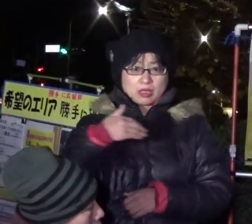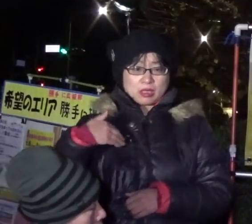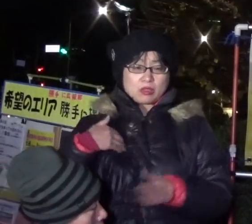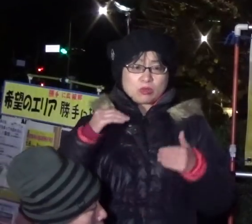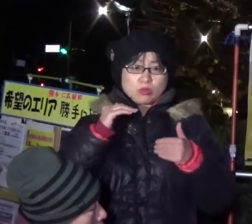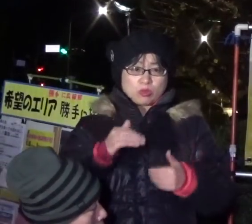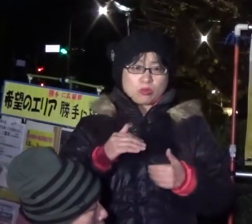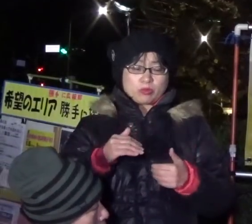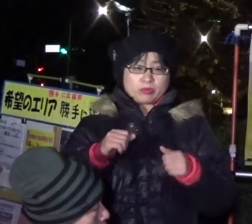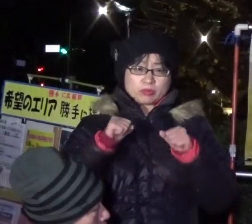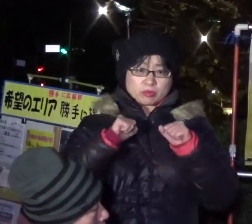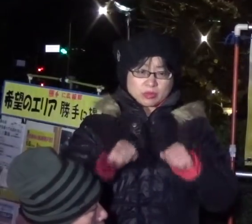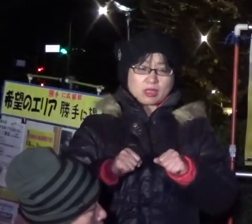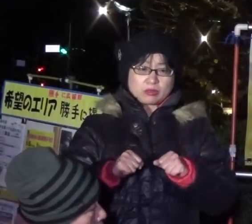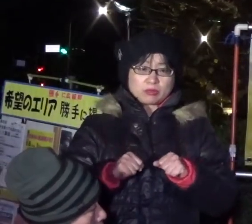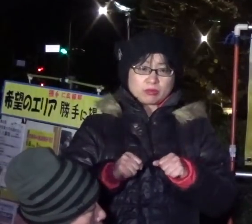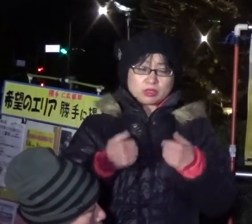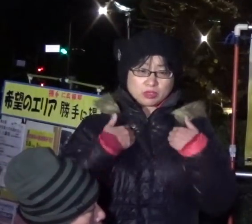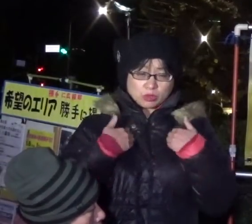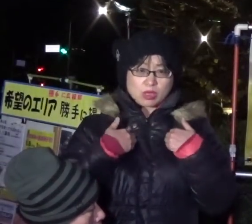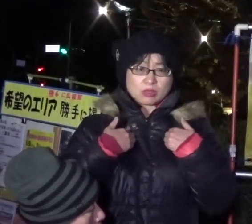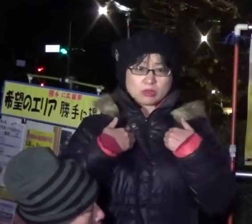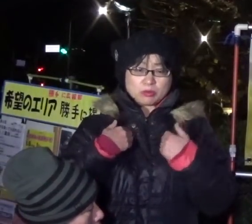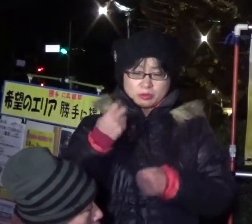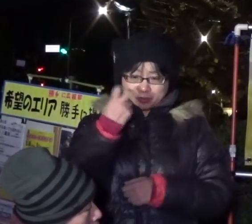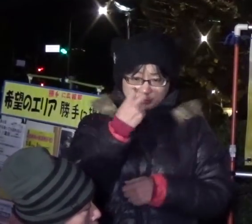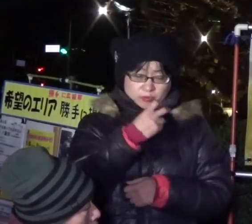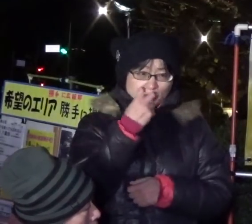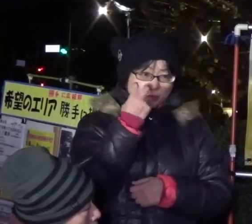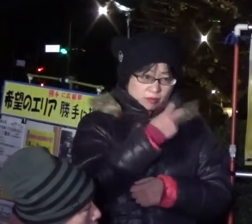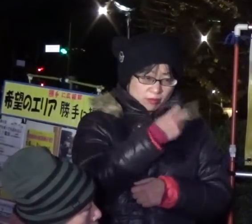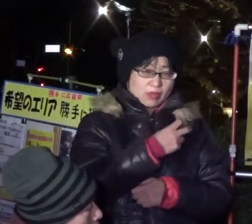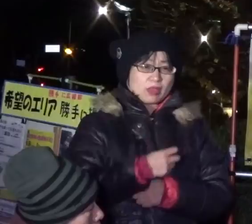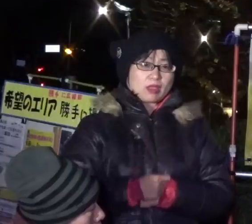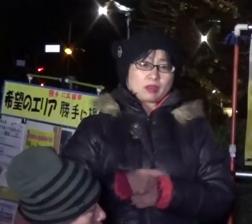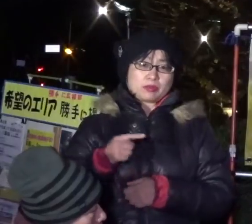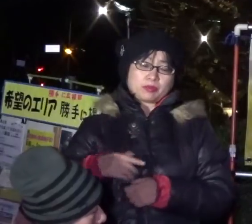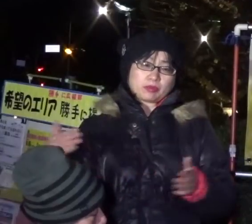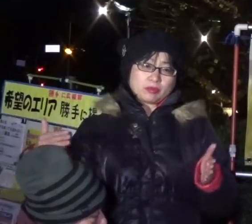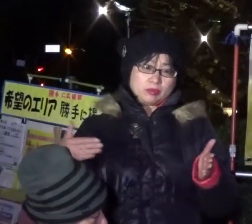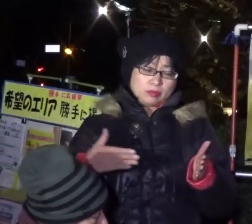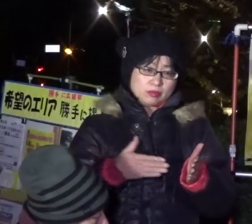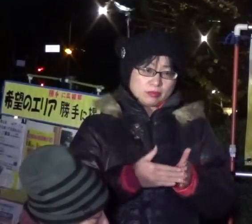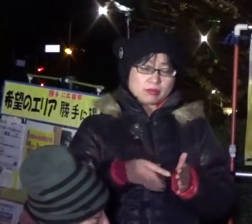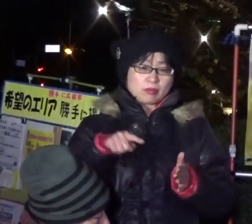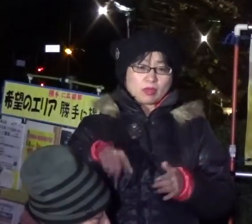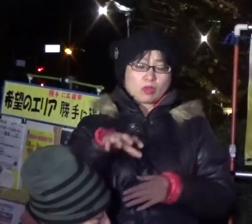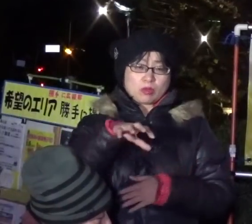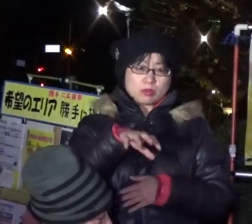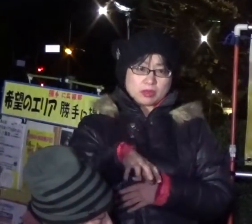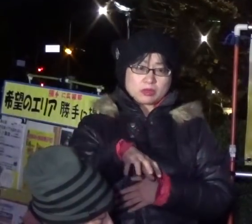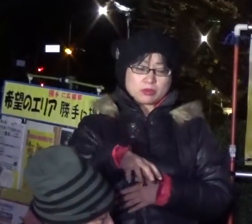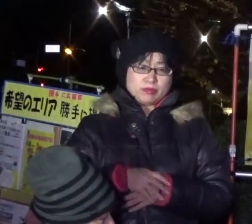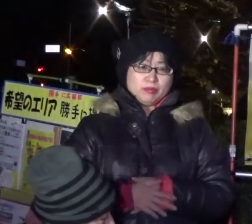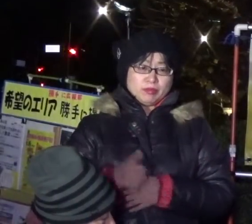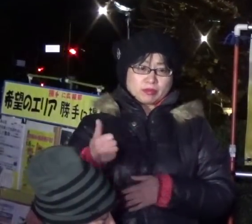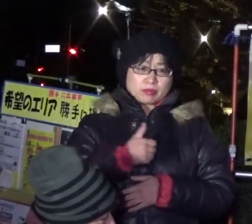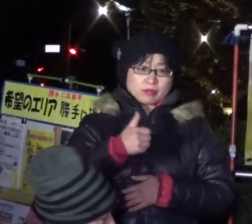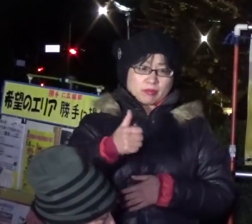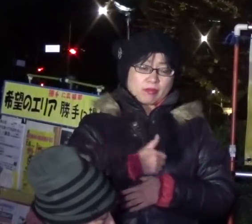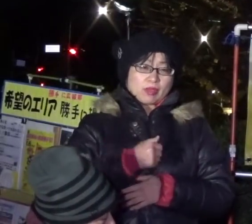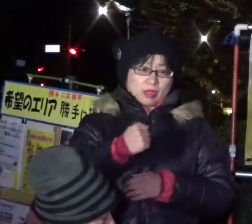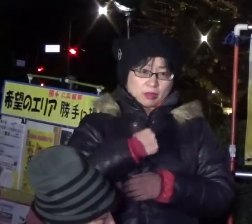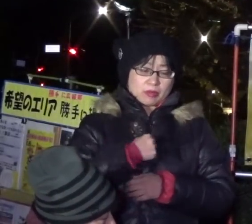思って、自分にできることを探し続けて今日までここに通ってきました。